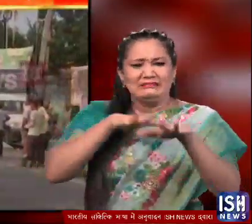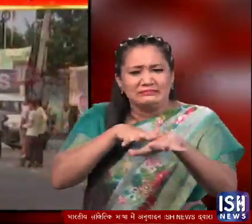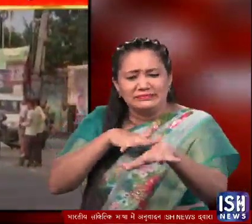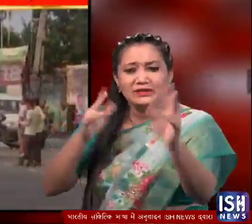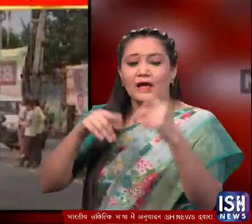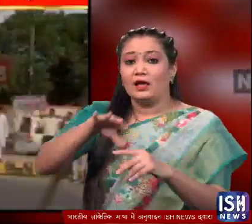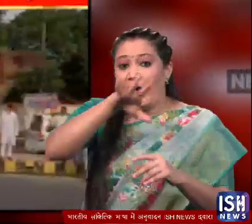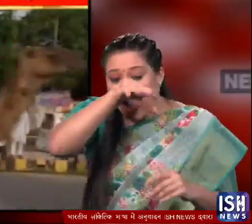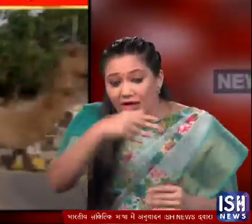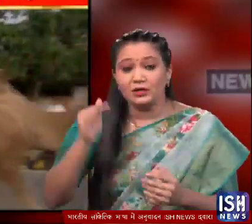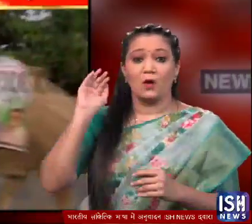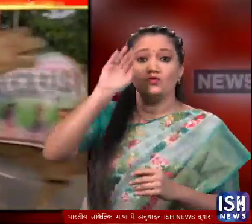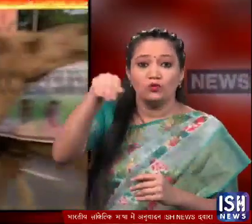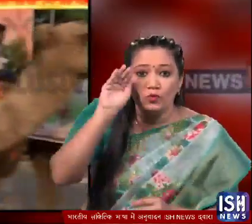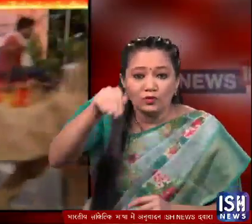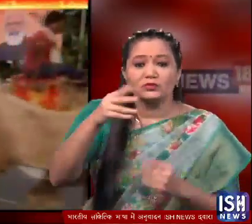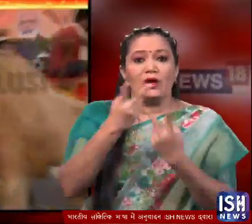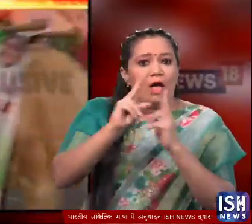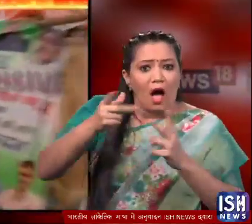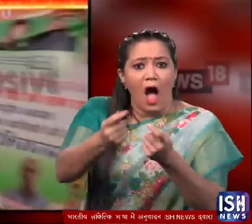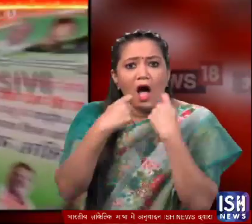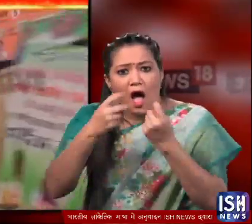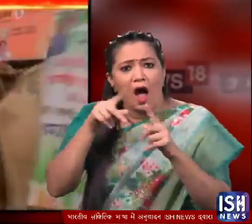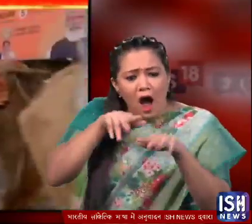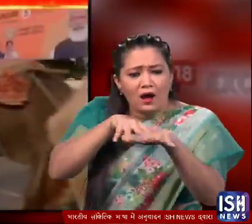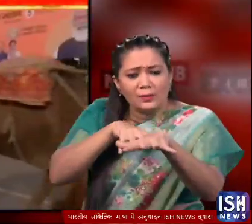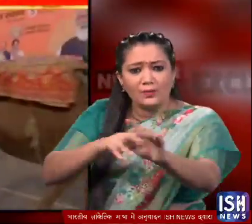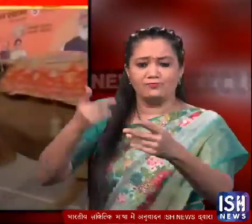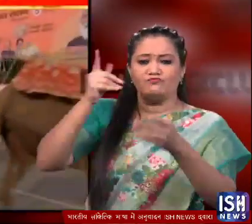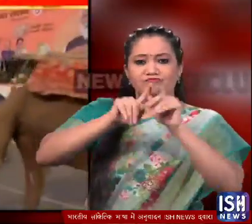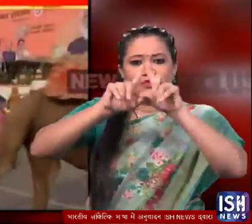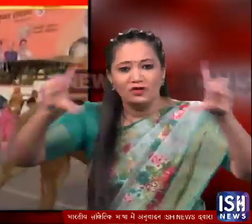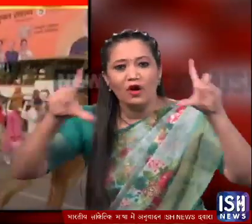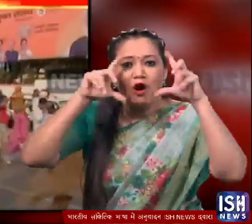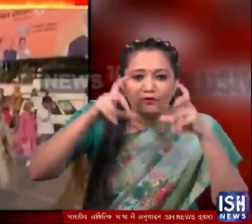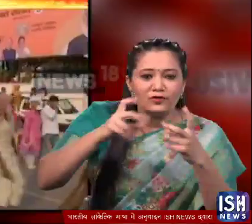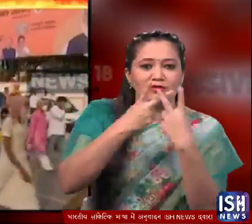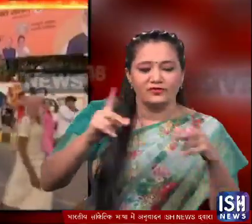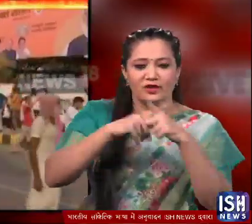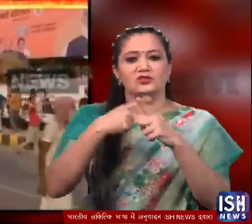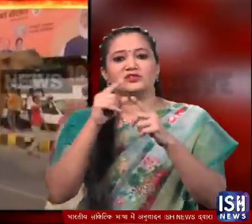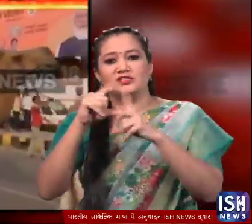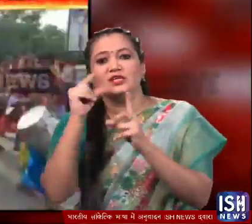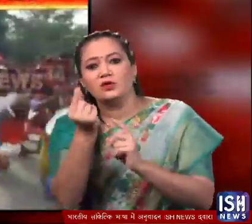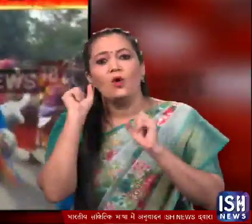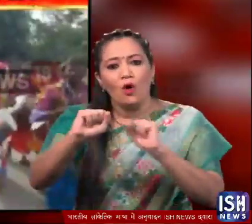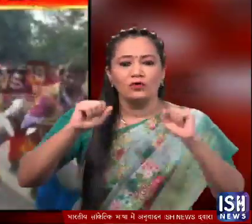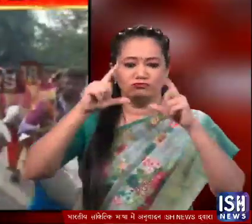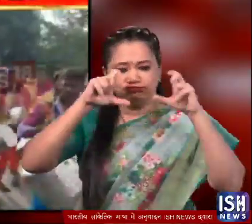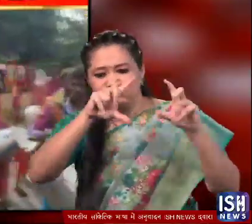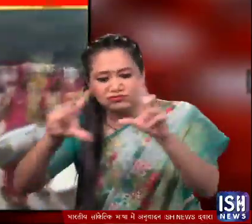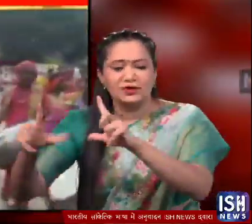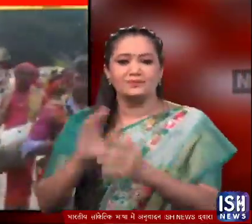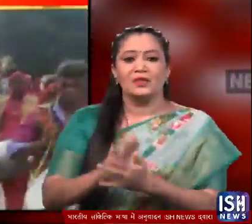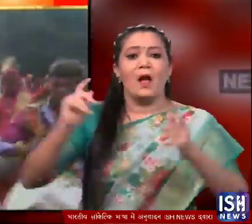कार्यकर्ताओं ने हाथी से लेकर ऊंट तक सड़कों पर उतार दिए। सबकी पीठ पर जेडीयू के नेताओं की तस्वीरों वाले बैनर भी टांग दिए। पीछे